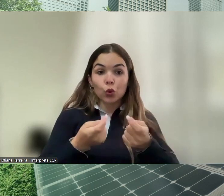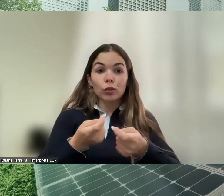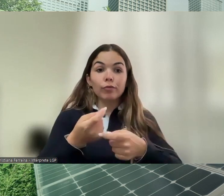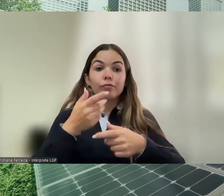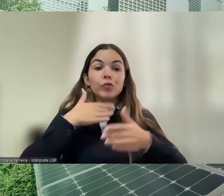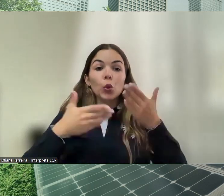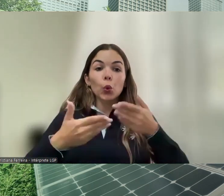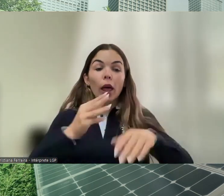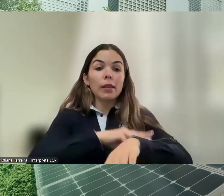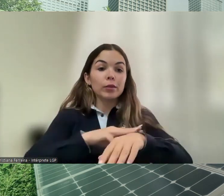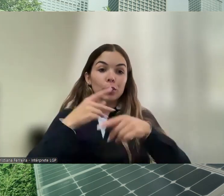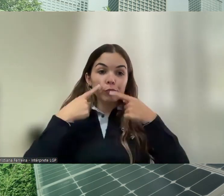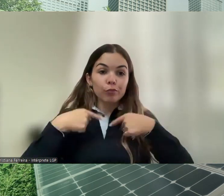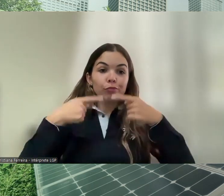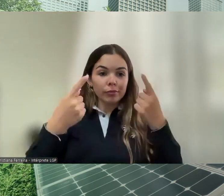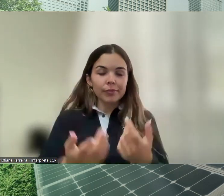pública.